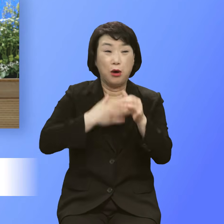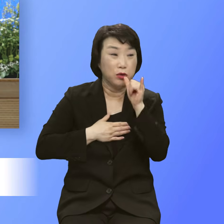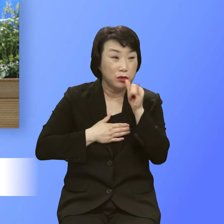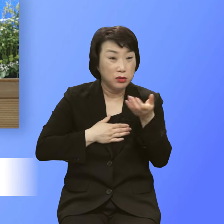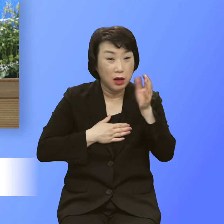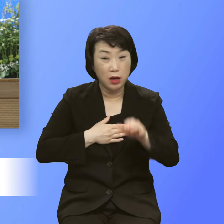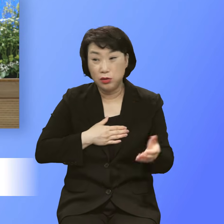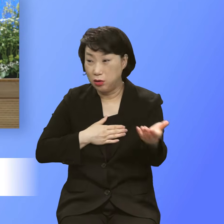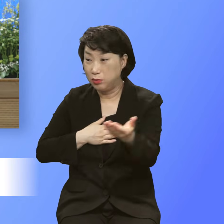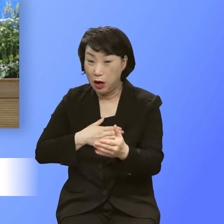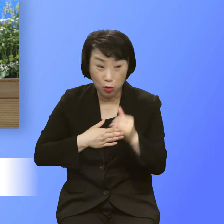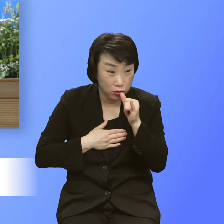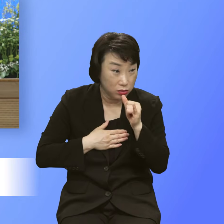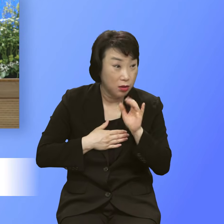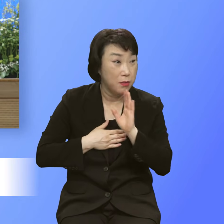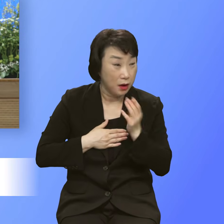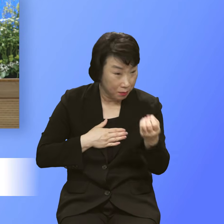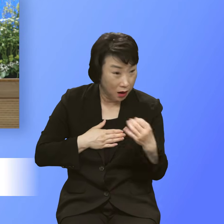근데 아는데